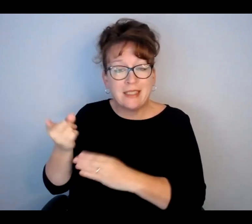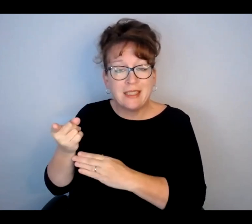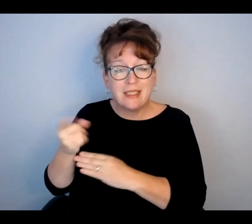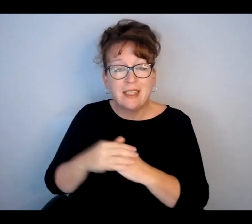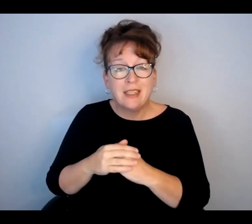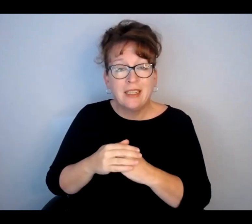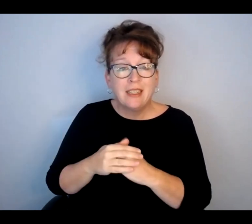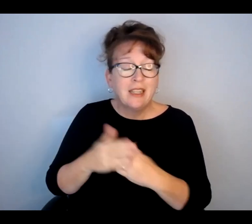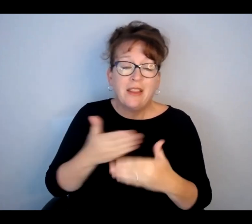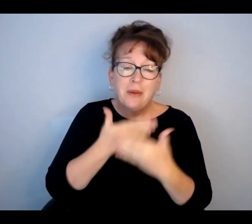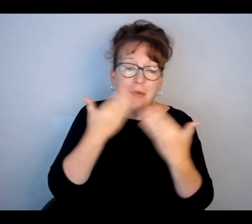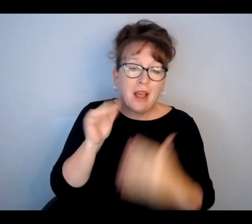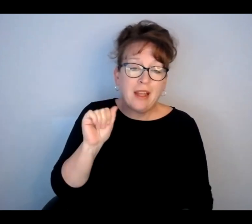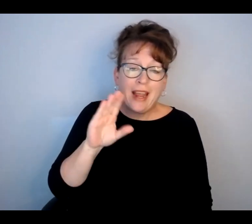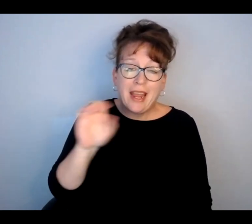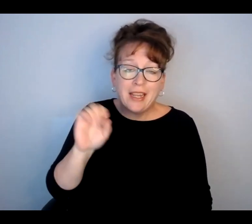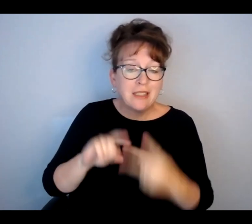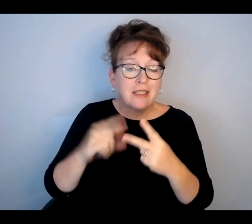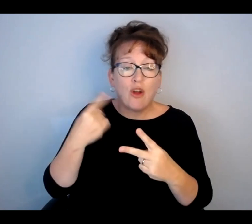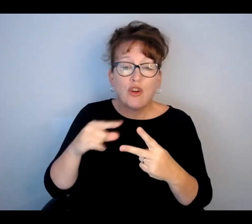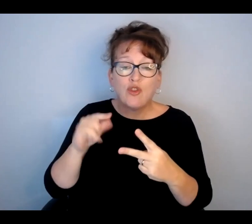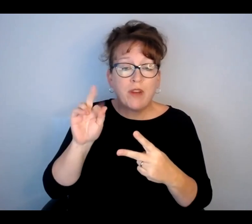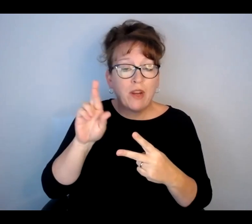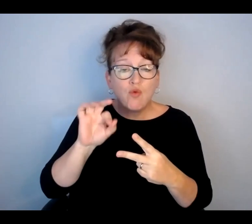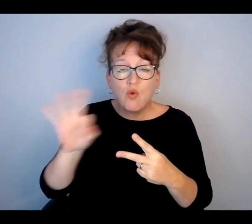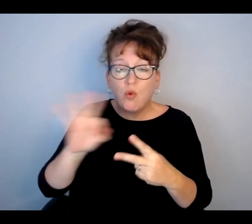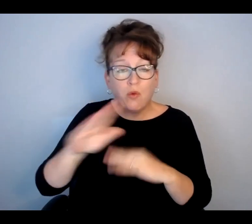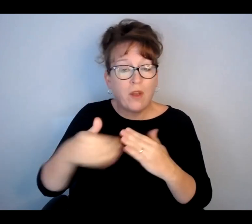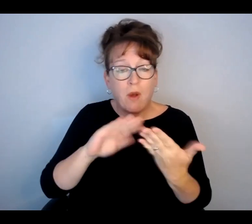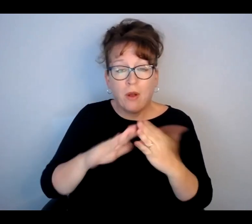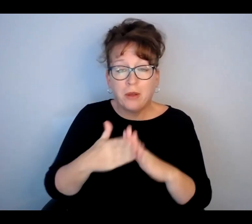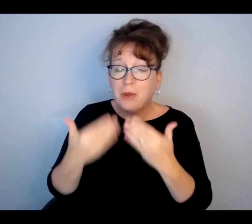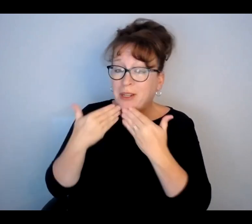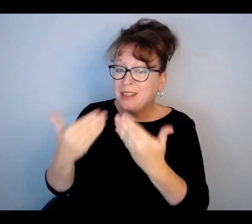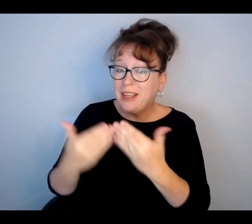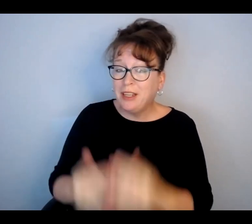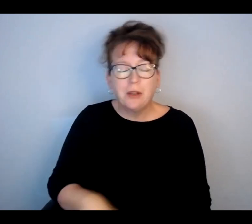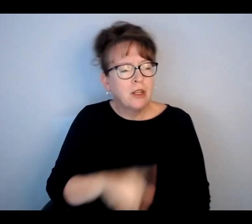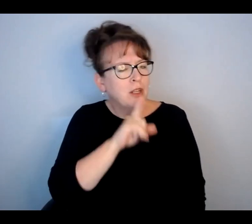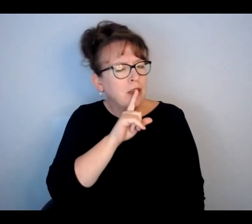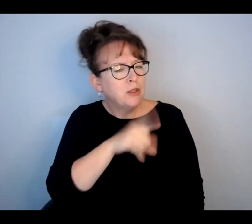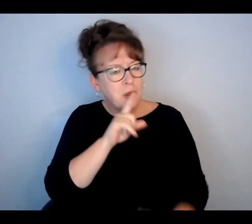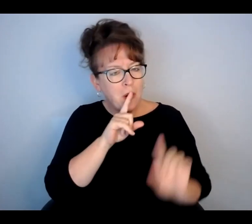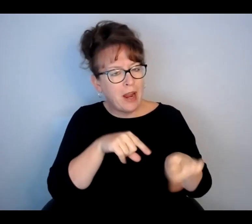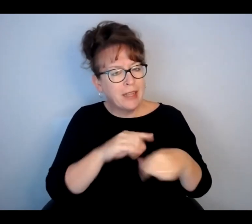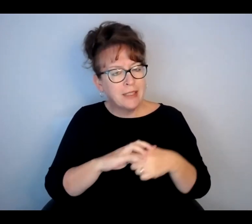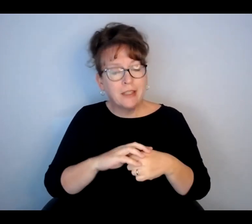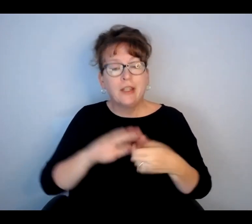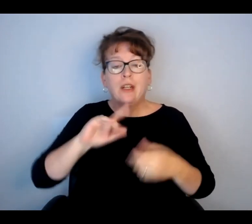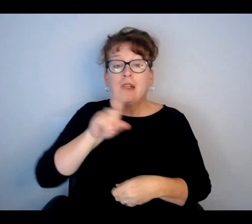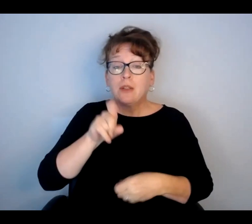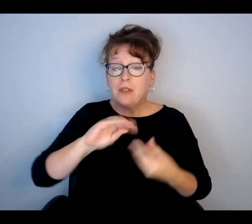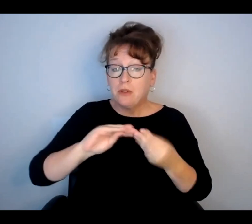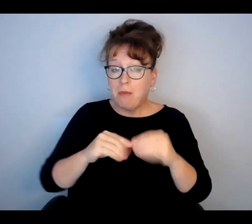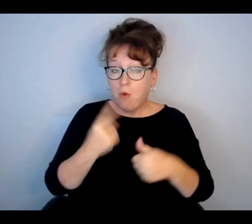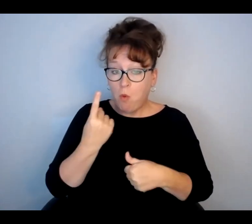donde no hay organizaciones de Justicia ambiental que existen y Okay sí okay Para el primer